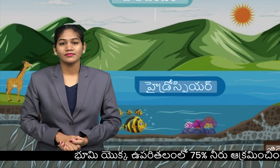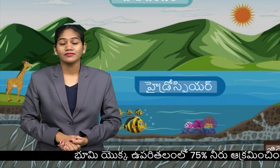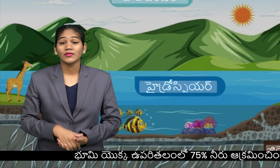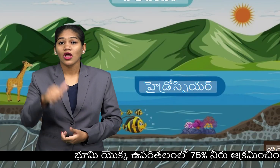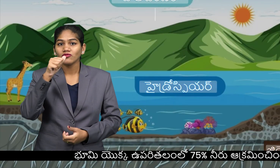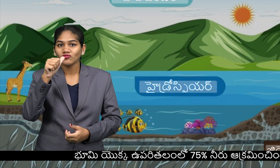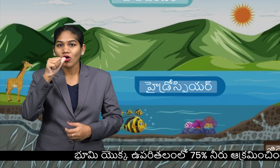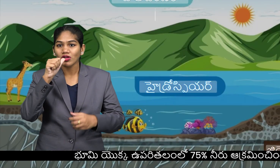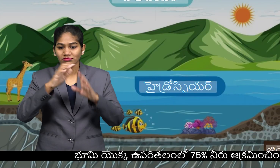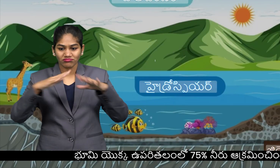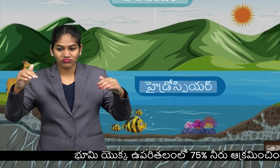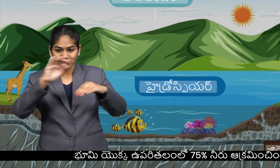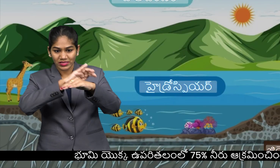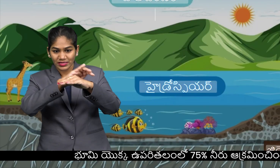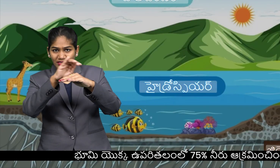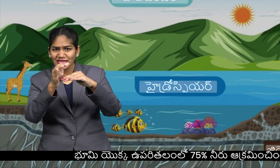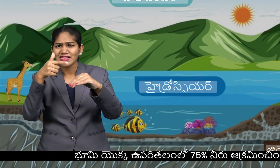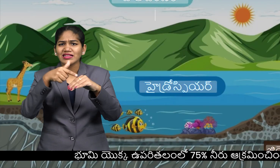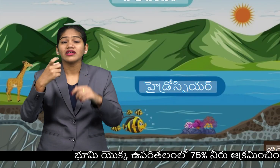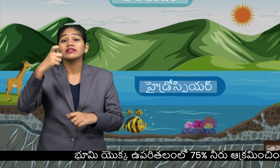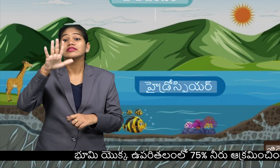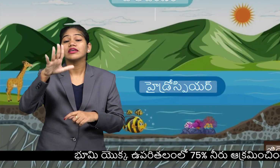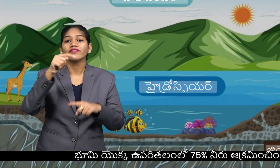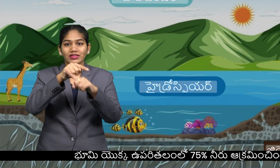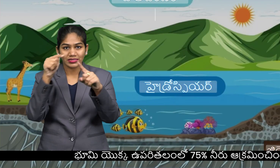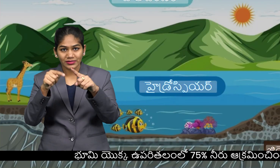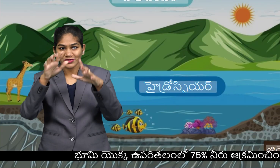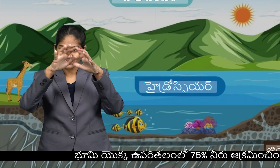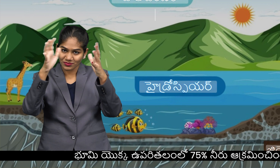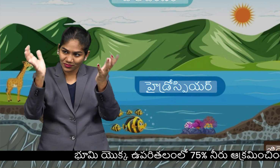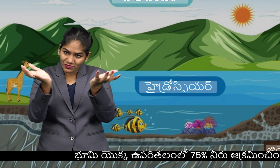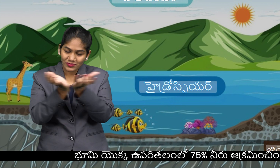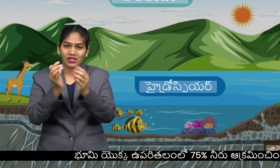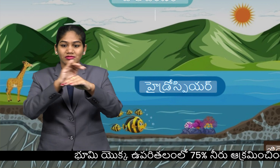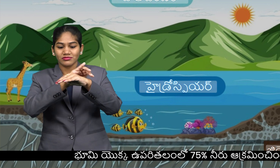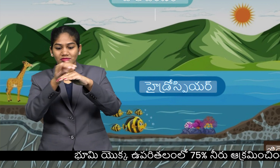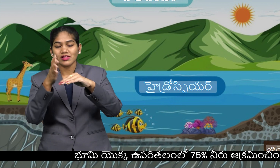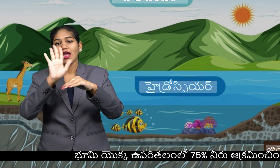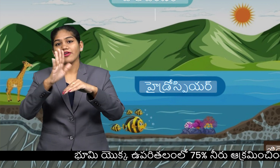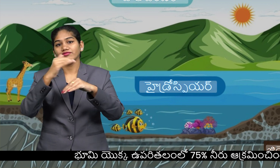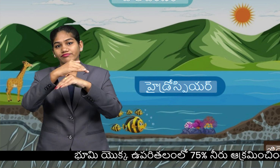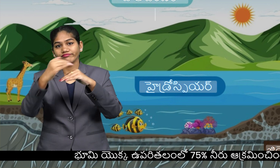భూమి యొక్క ఉపరితలంలో 75% నీరు ఆక్రమించింది.